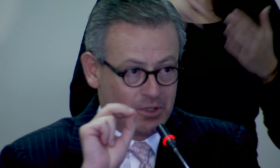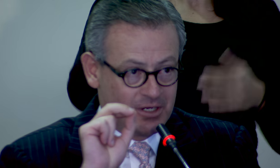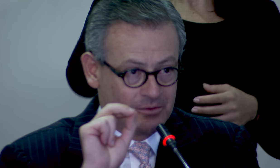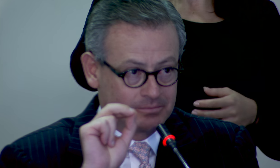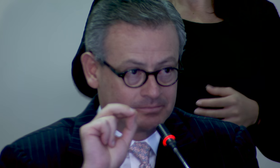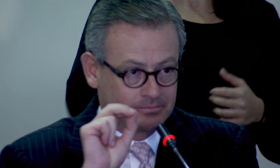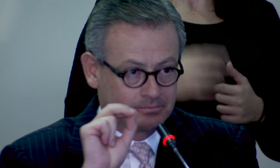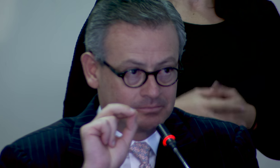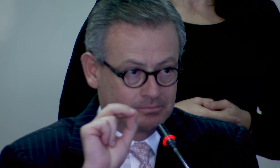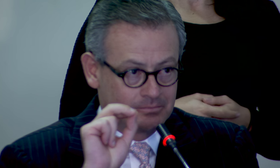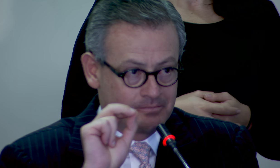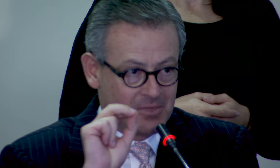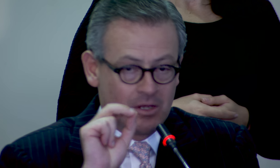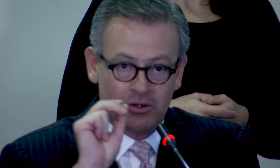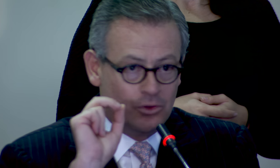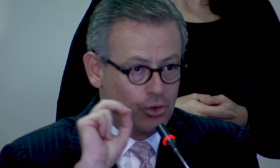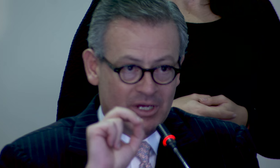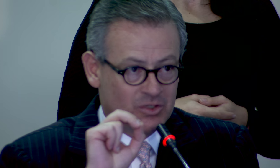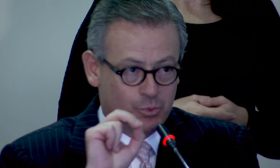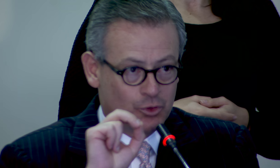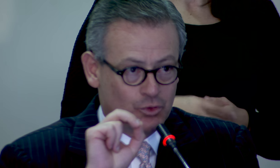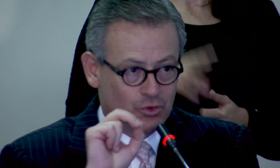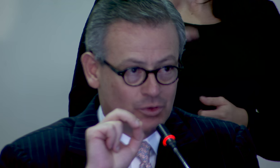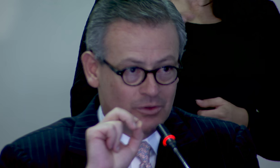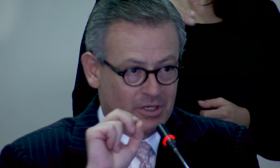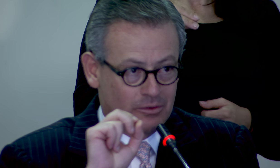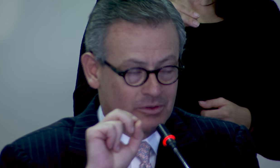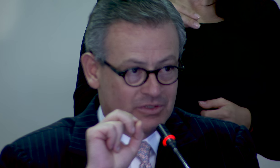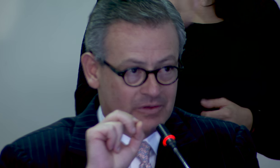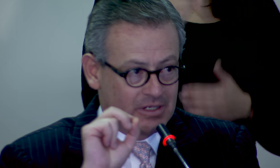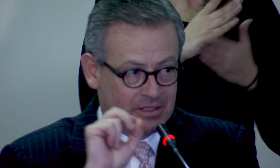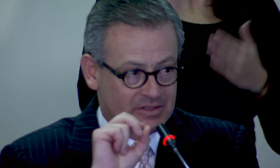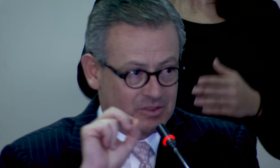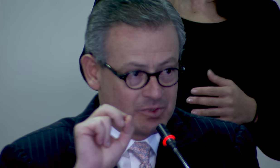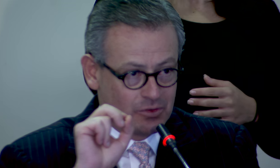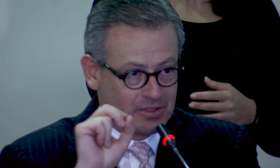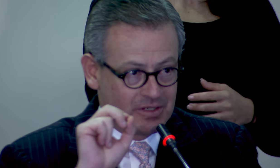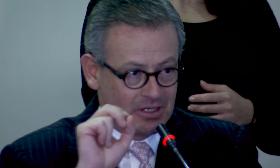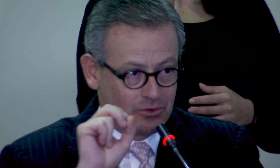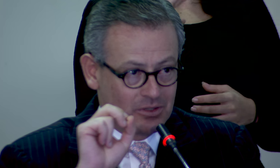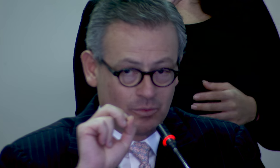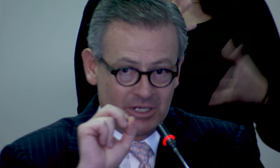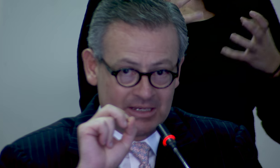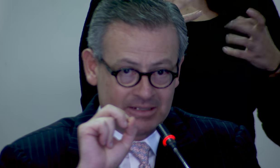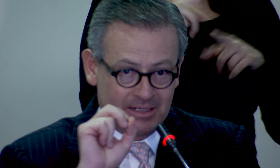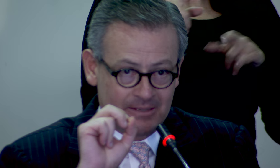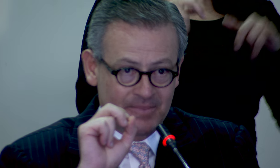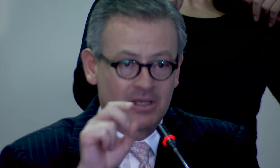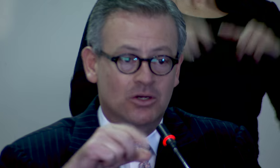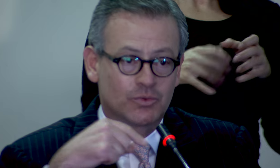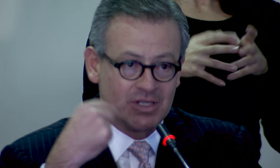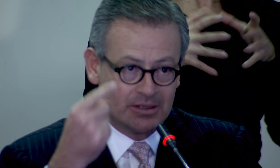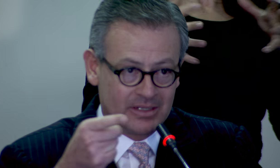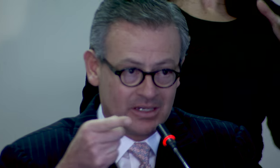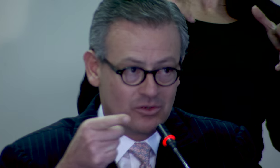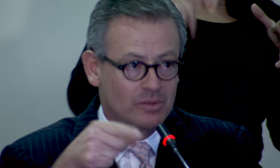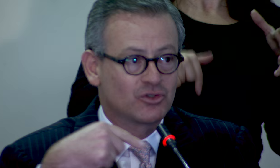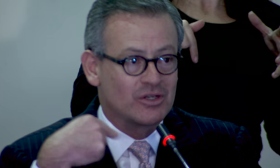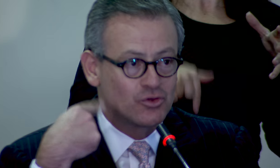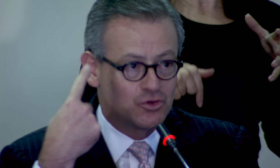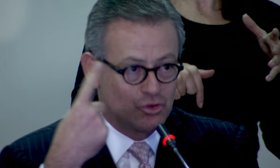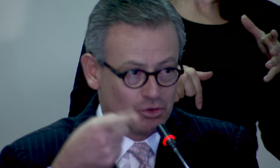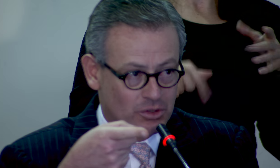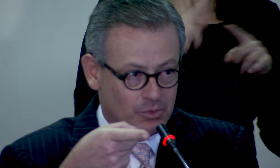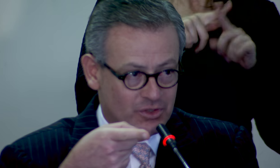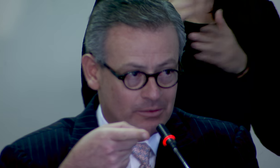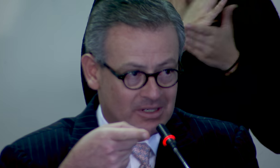como gobierno. No es por gusto del gobierno de Costa Rica que estas personas quedaron acumuladas acá, y no obstante ello, hemos